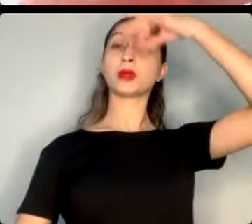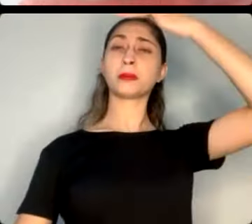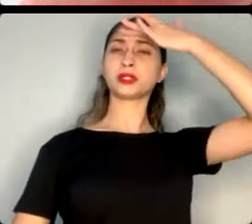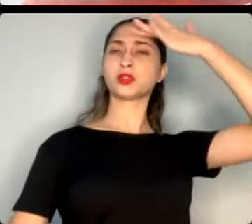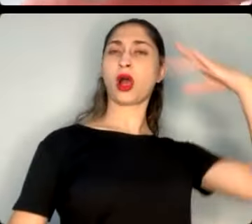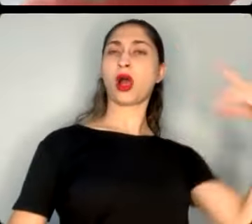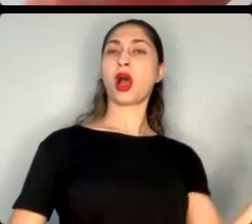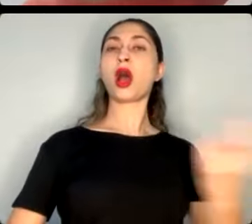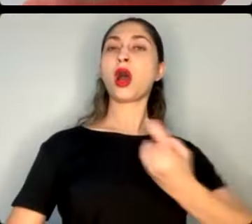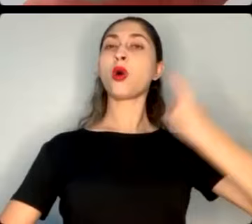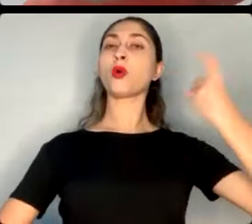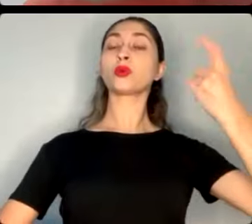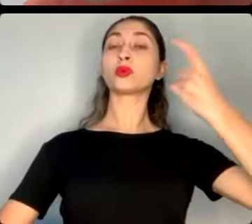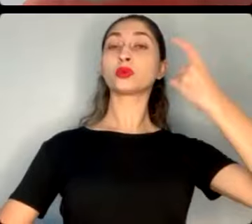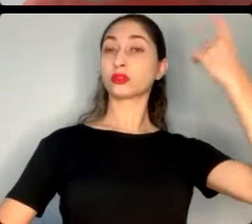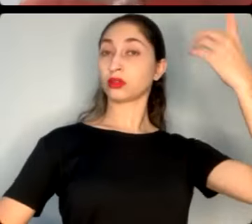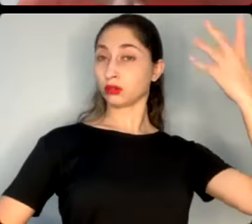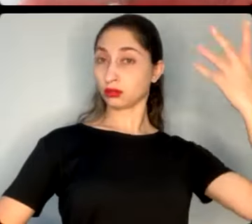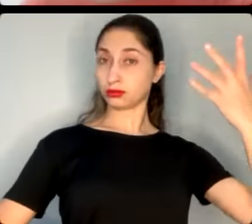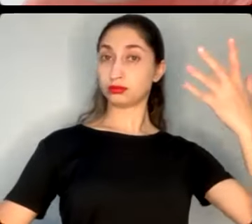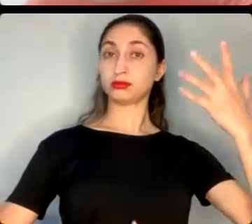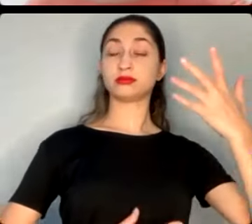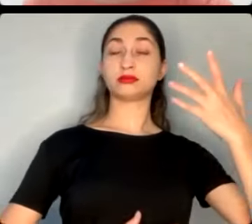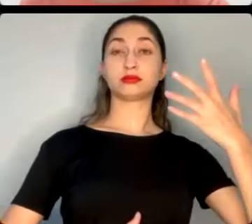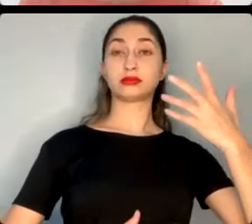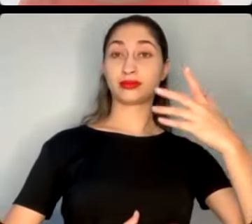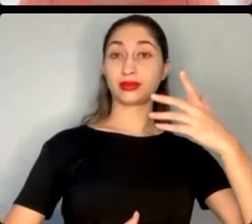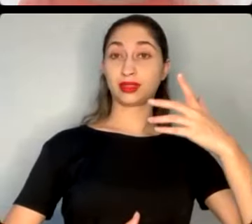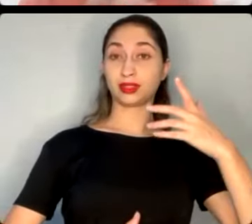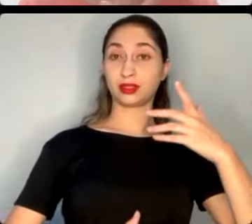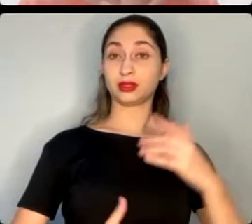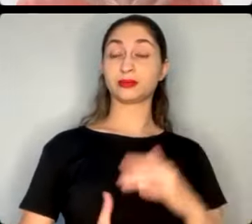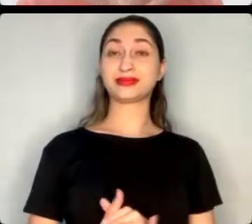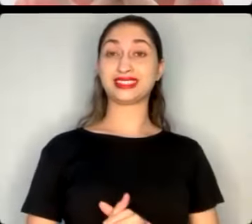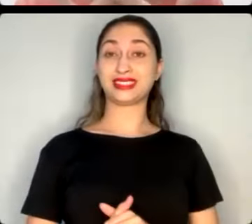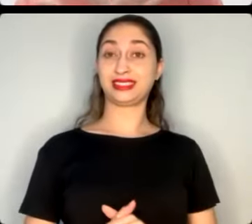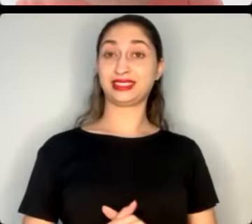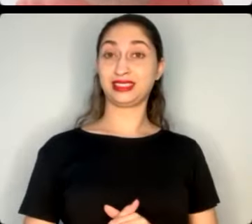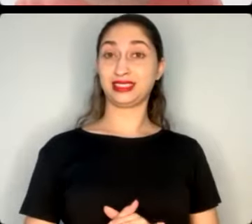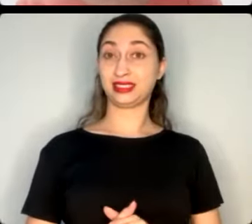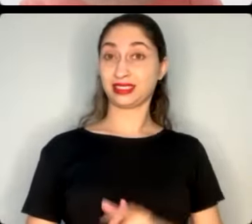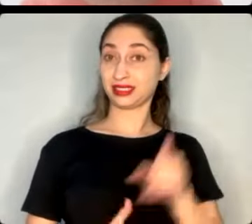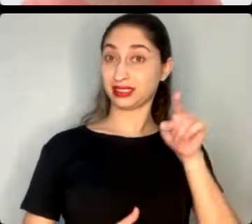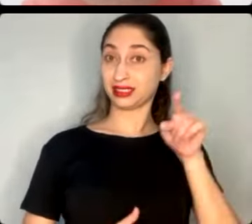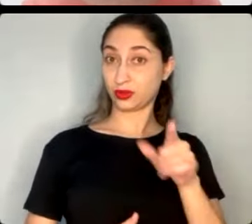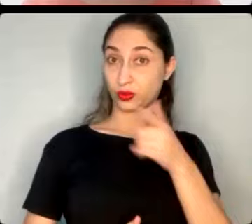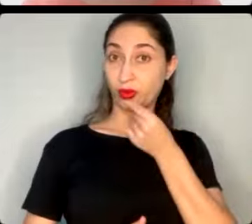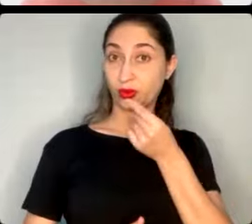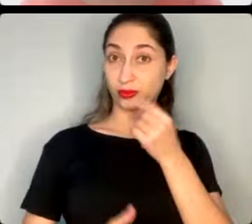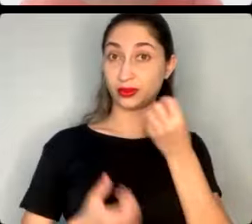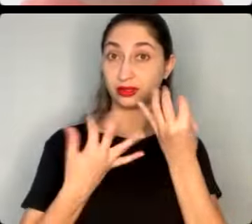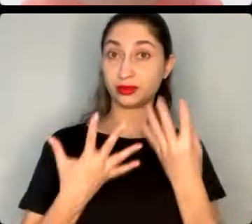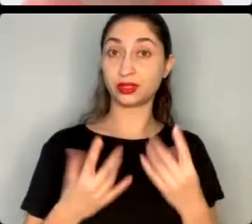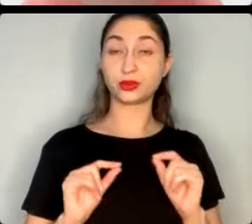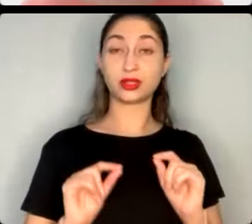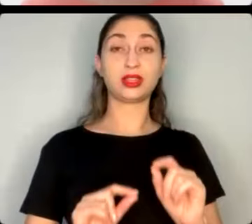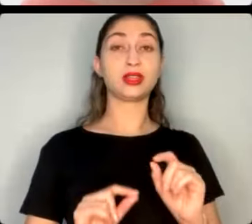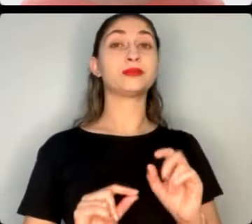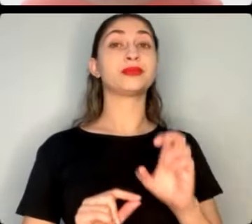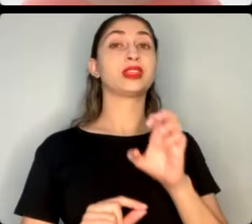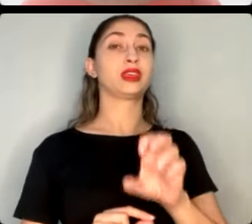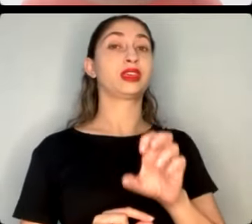que têm os ossos pontudos, e esse tipo ele chama de